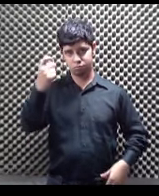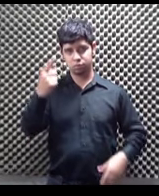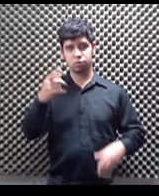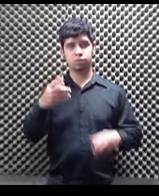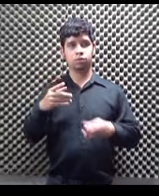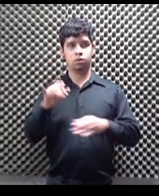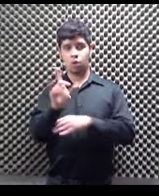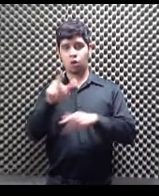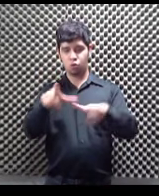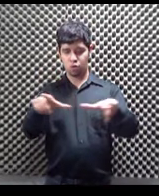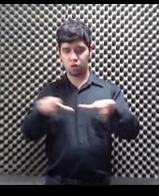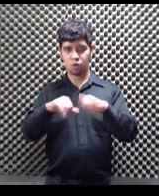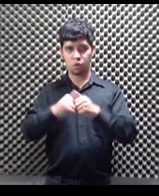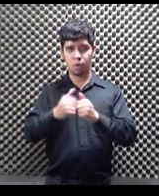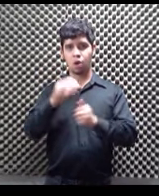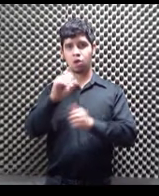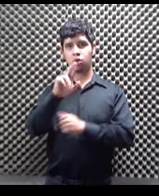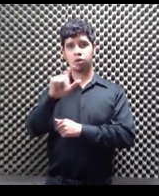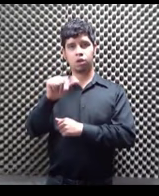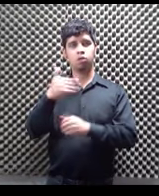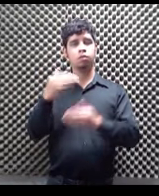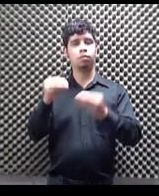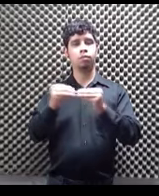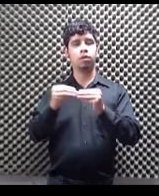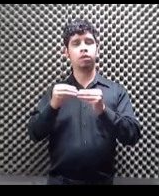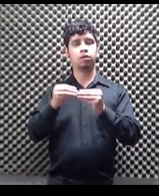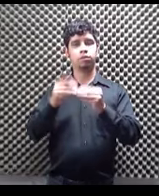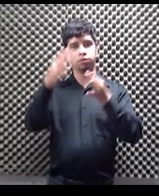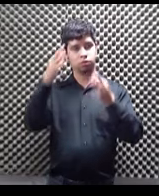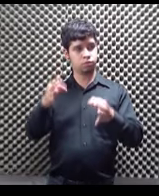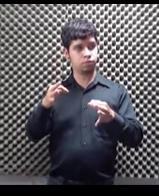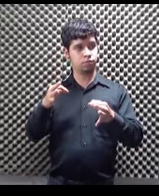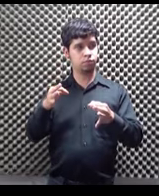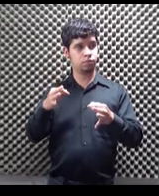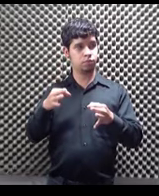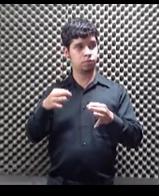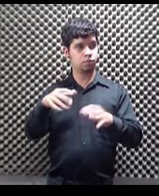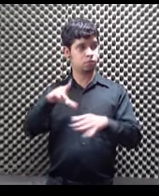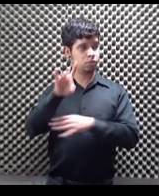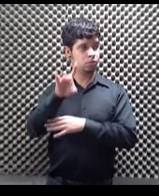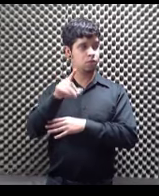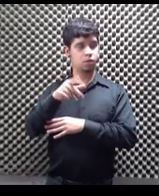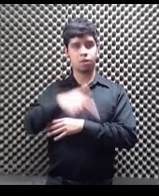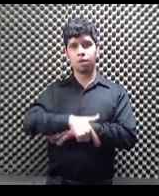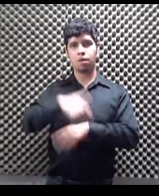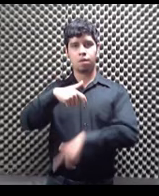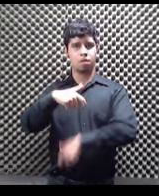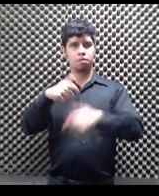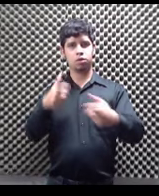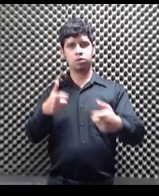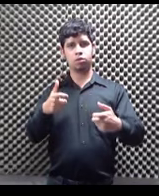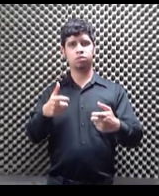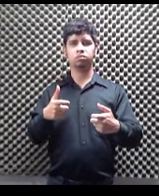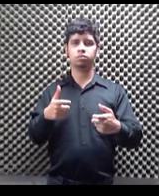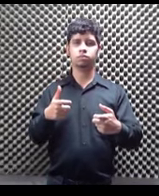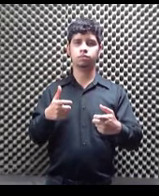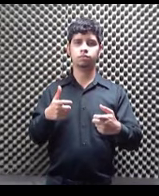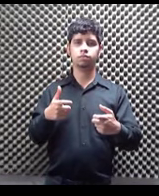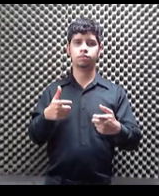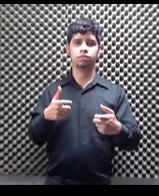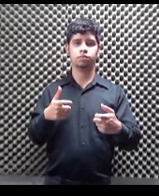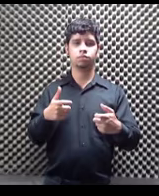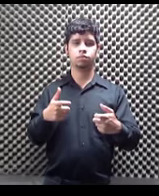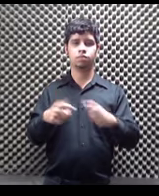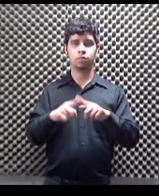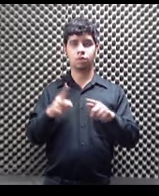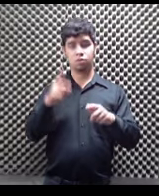seguro. No, y que conseguir pistolas realmente también no es tan facilito. Sí, pero la últimamente pistola, porque el más